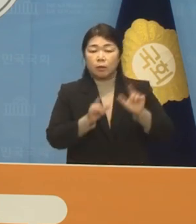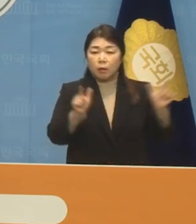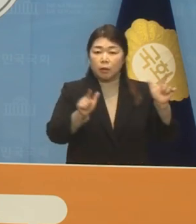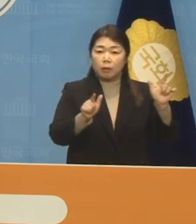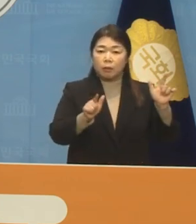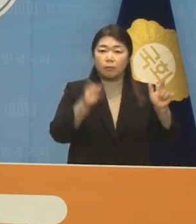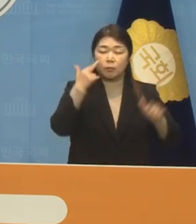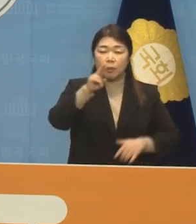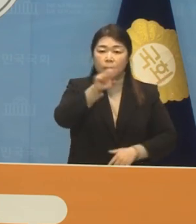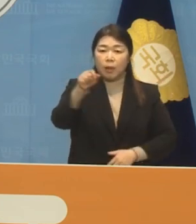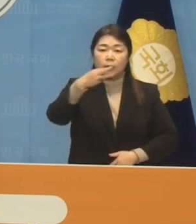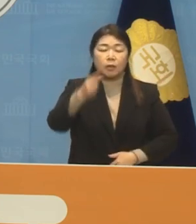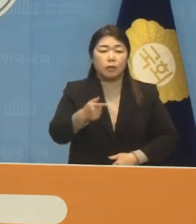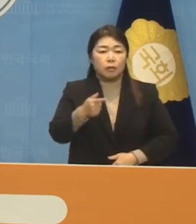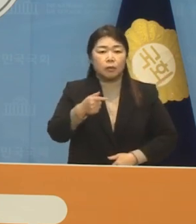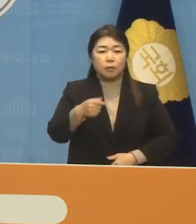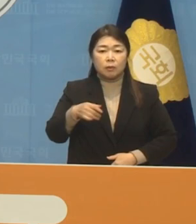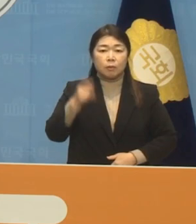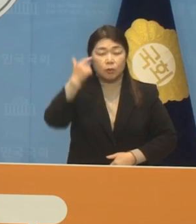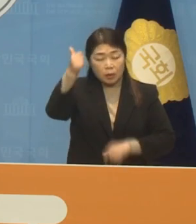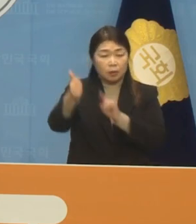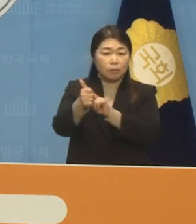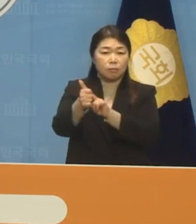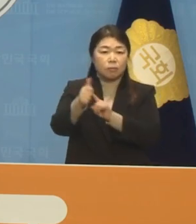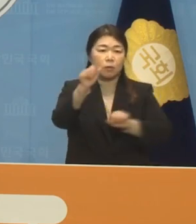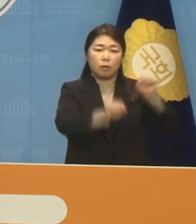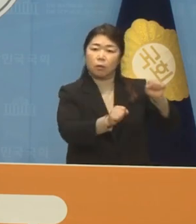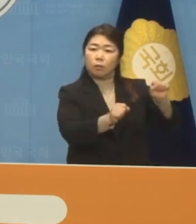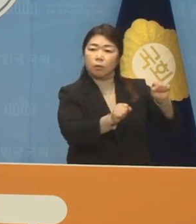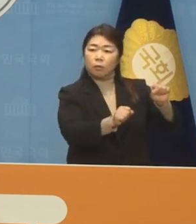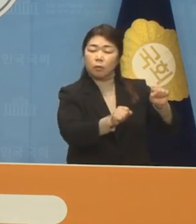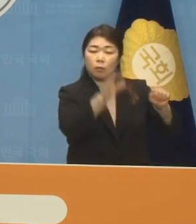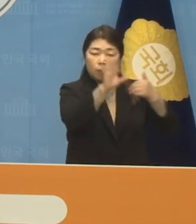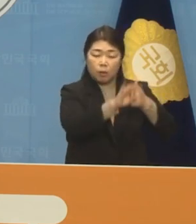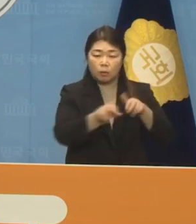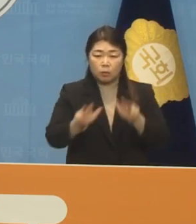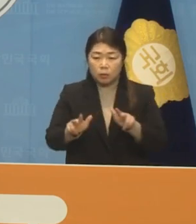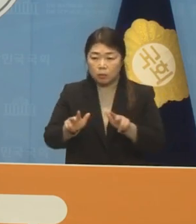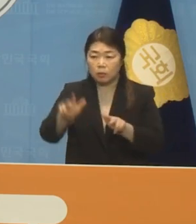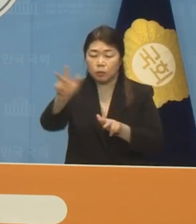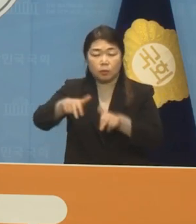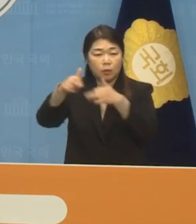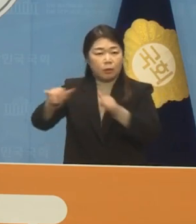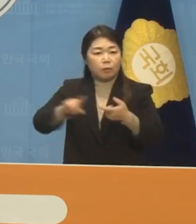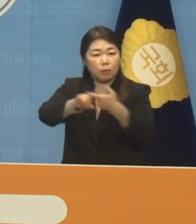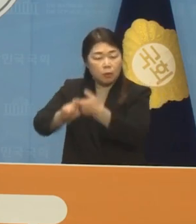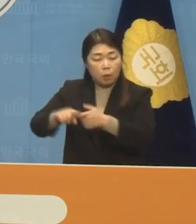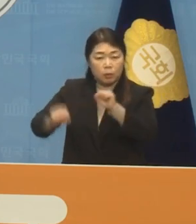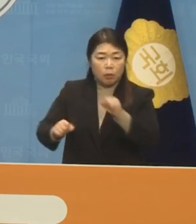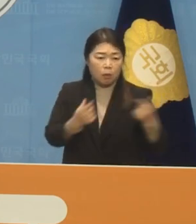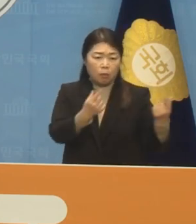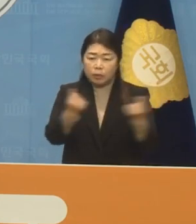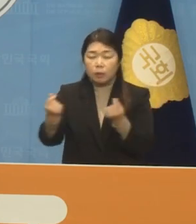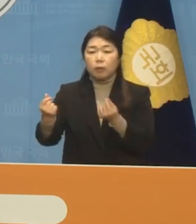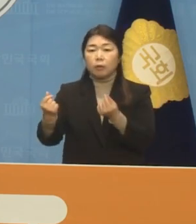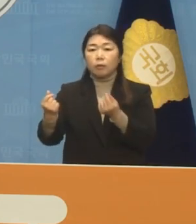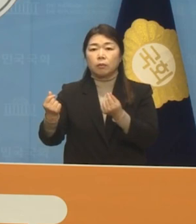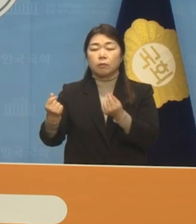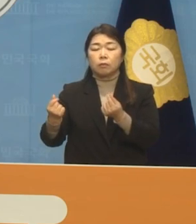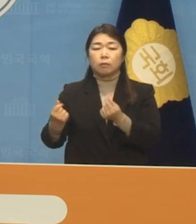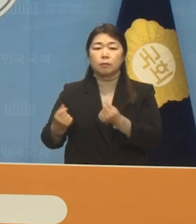그런 활동과 전장현의 활동은 너무 흡사하고 유사합니다. 지금 전장현이